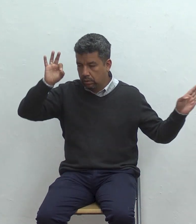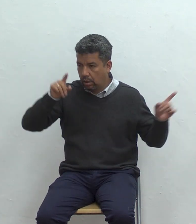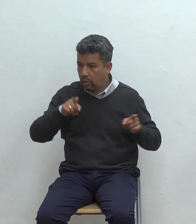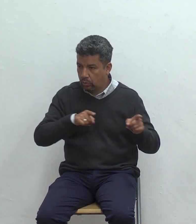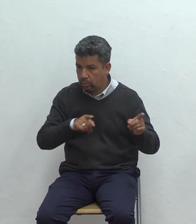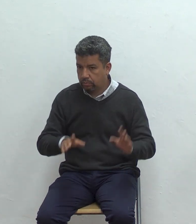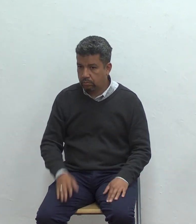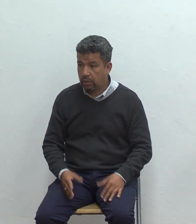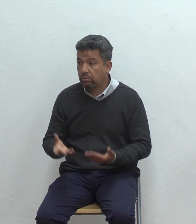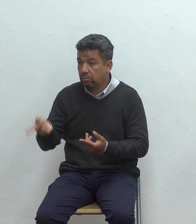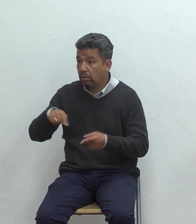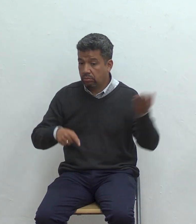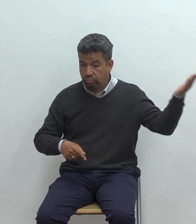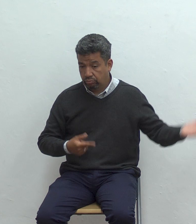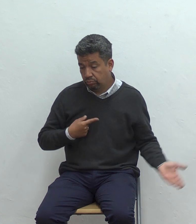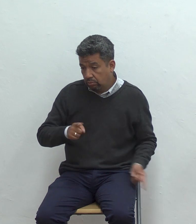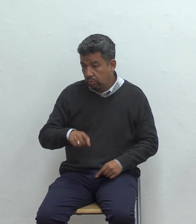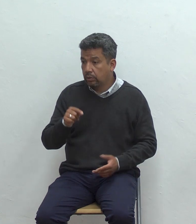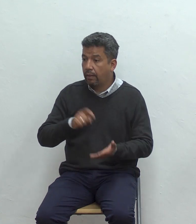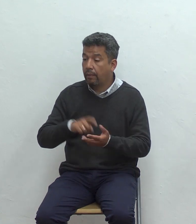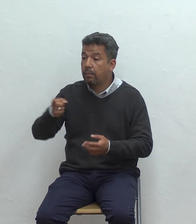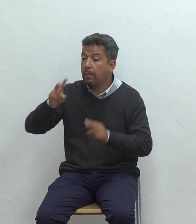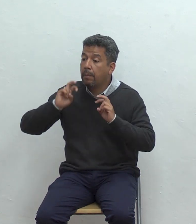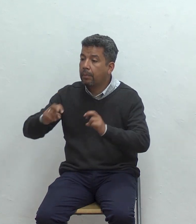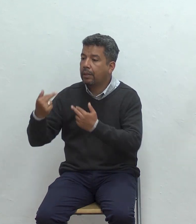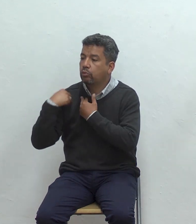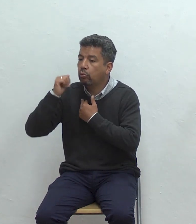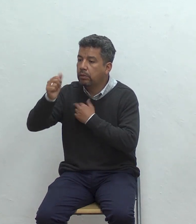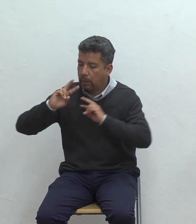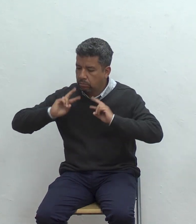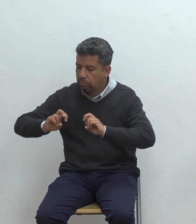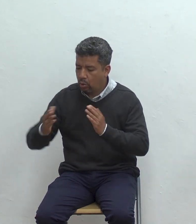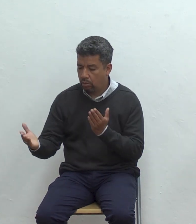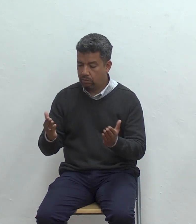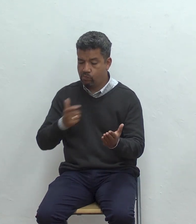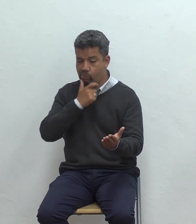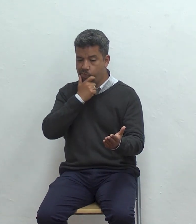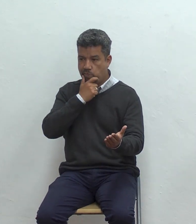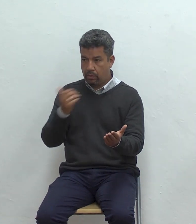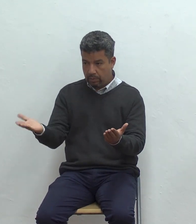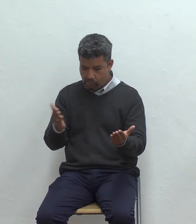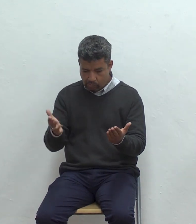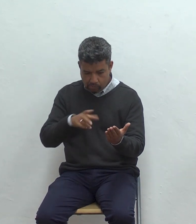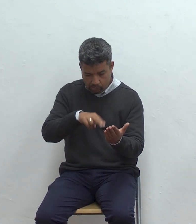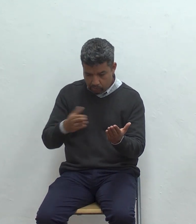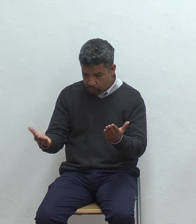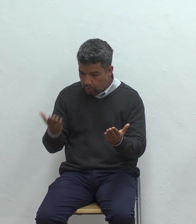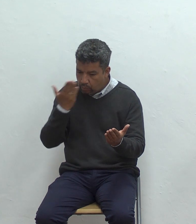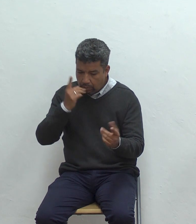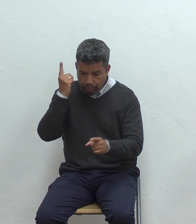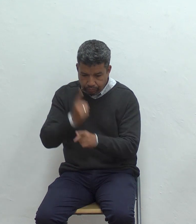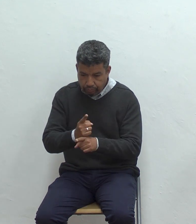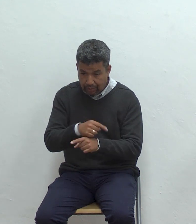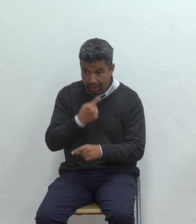Hasta el que está aquí parado. Entonces usted tiene que revisar, es su responsabilidad con las escrituras, comprobar